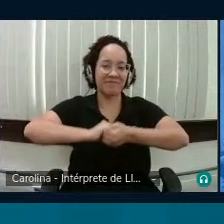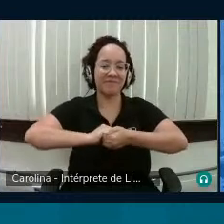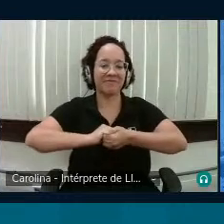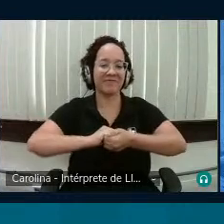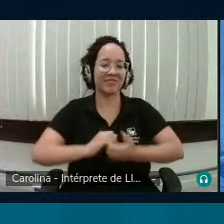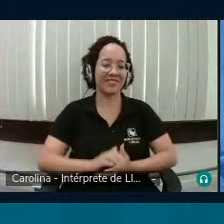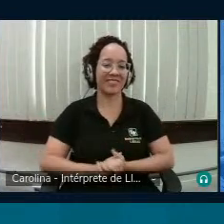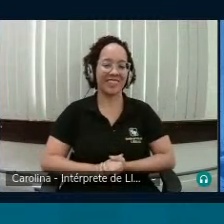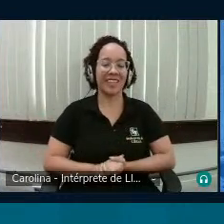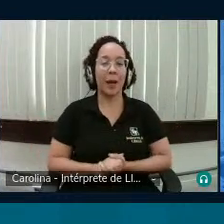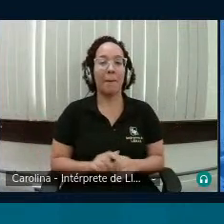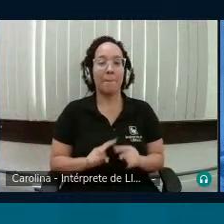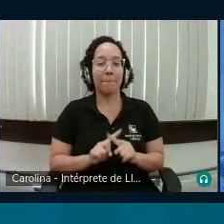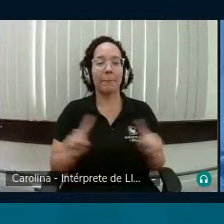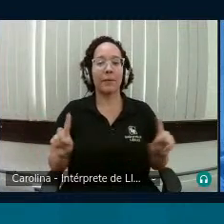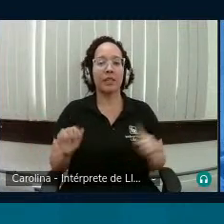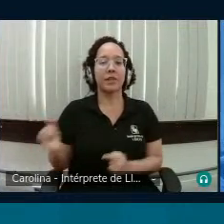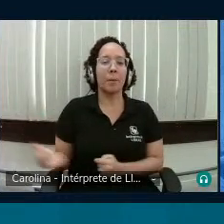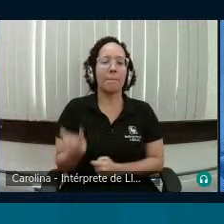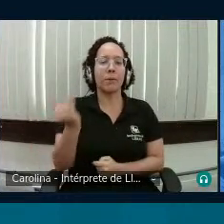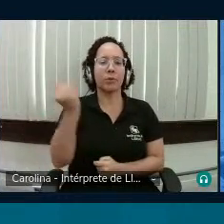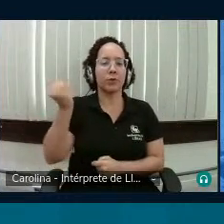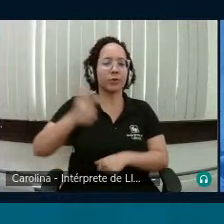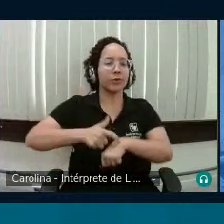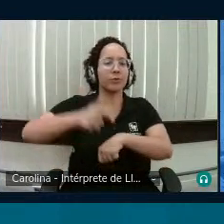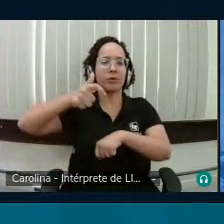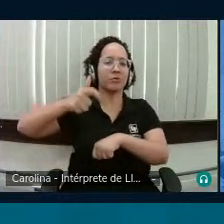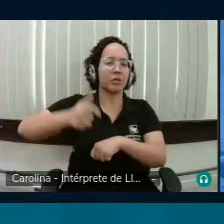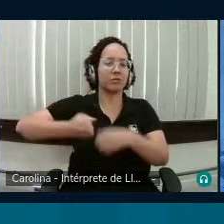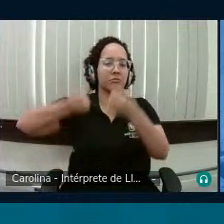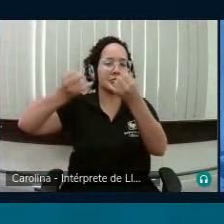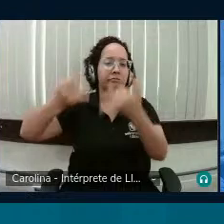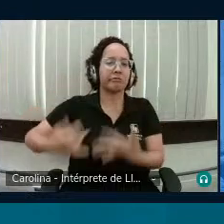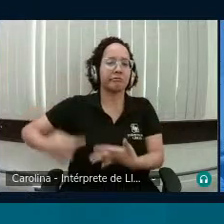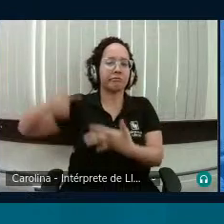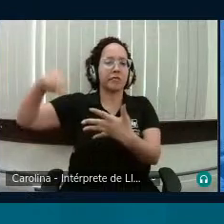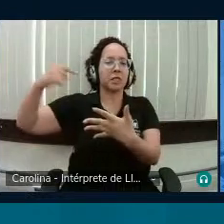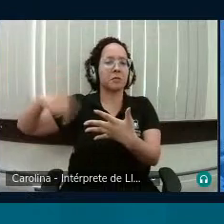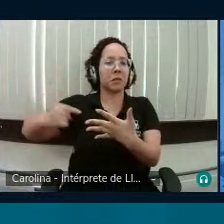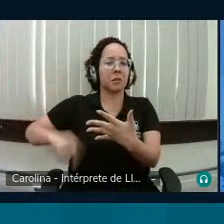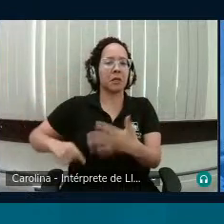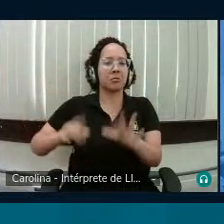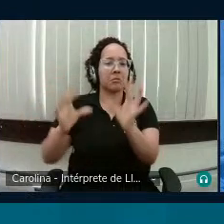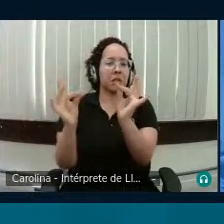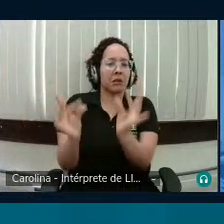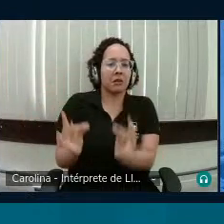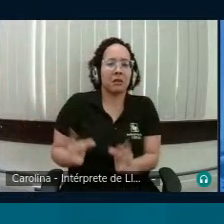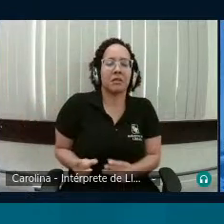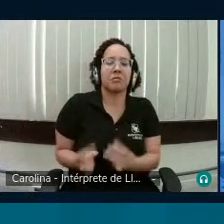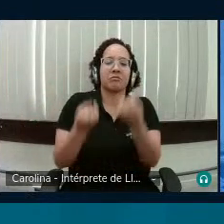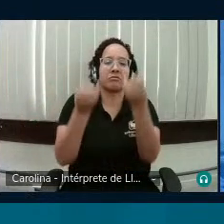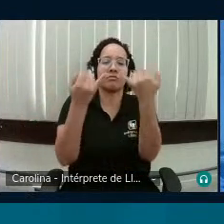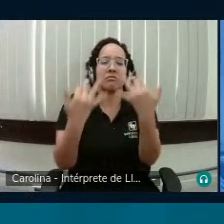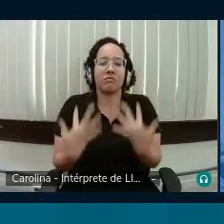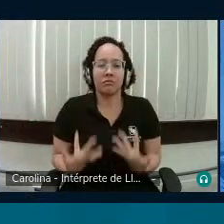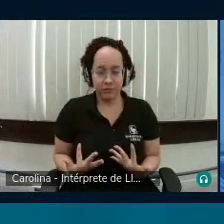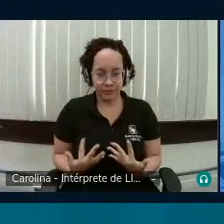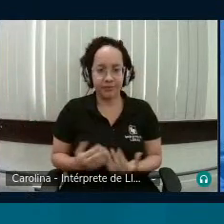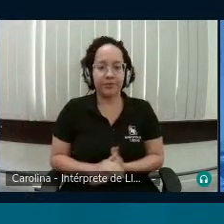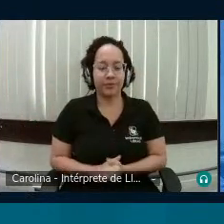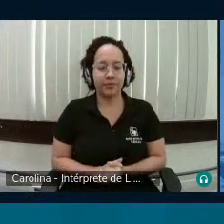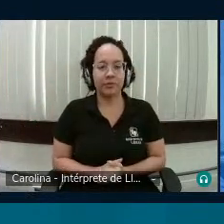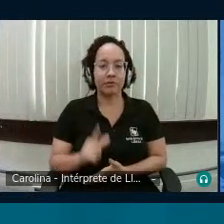PROFEPT, mas é bom a gente aproveitar esses momentos, né, porque nós estamos aqui falando da nossa rede federal, né, que